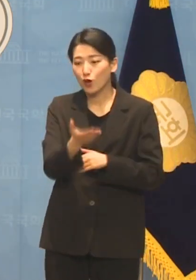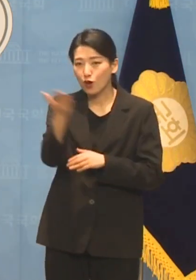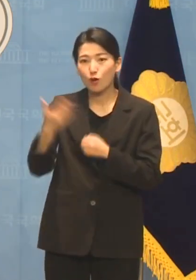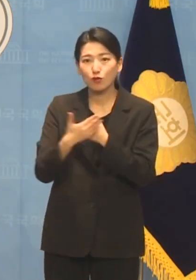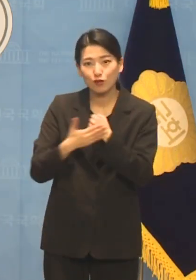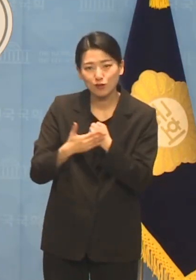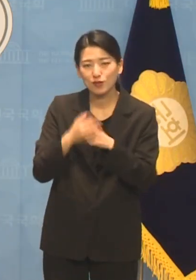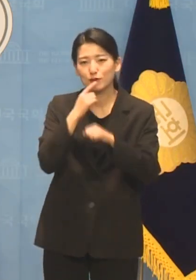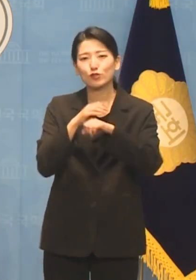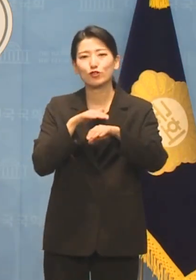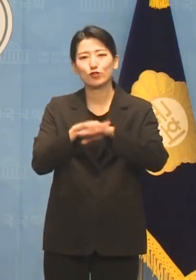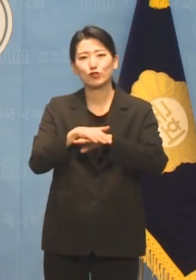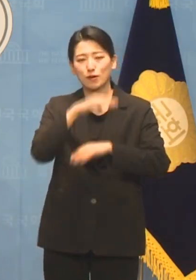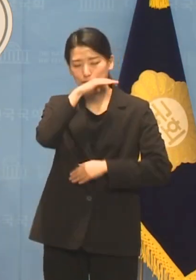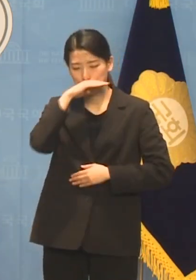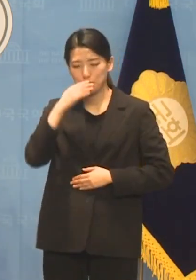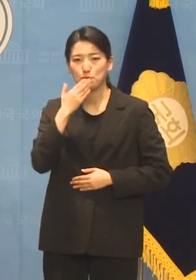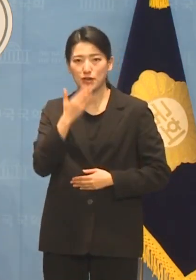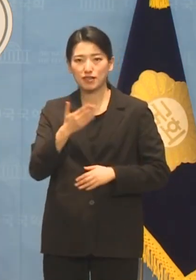될 것입니다. 감사합니다.